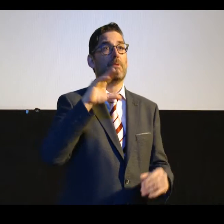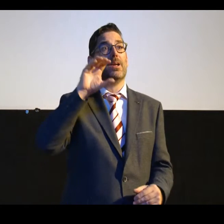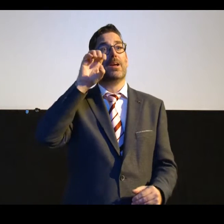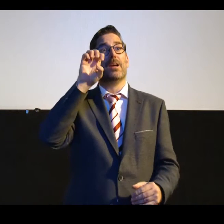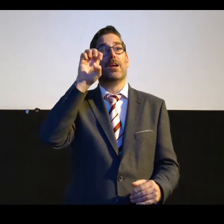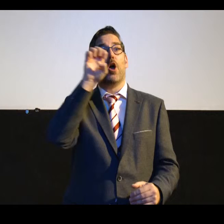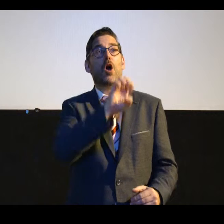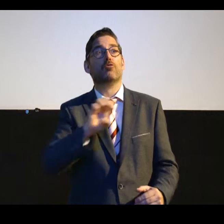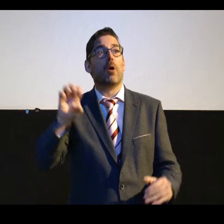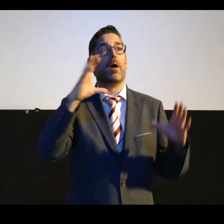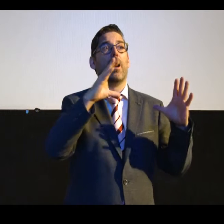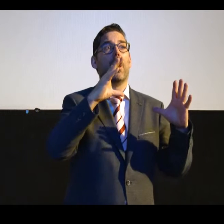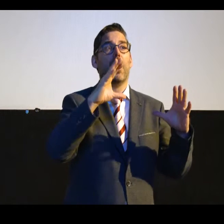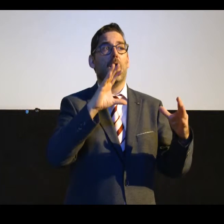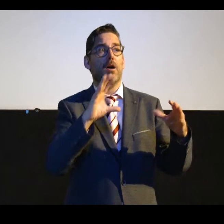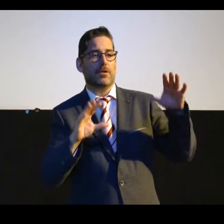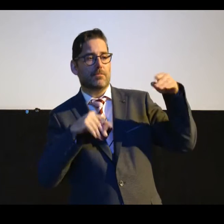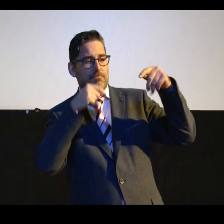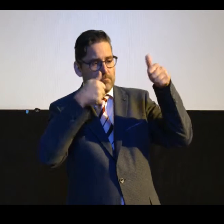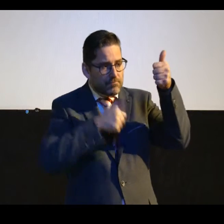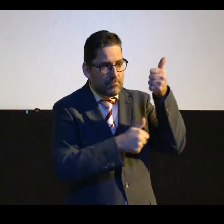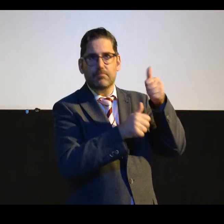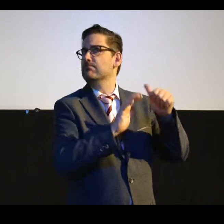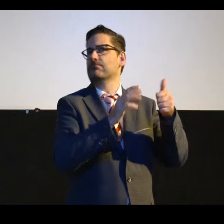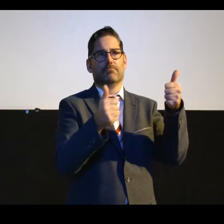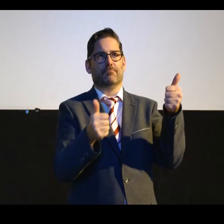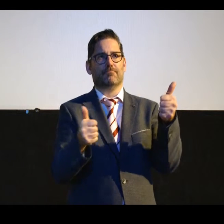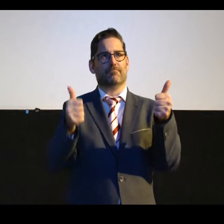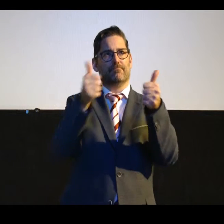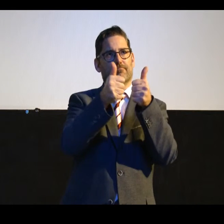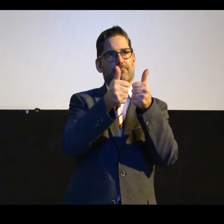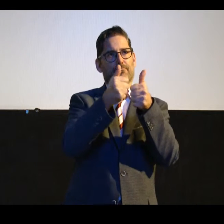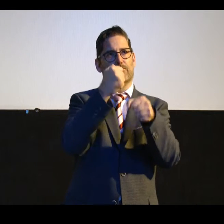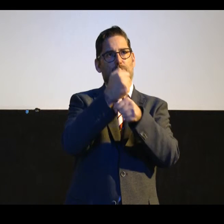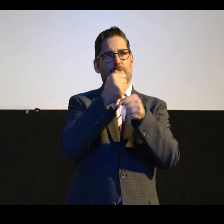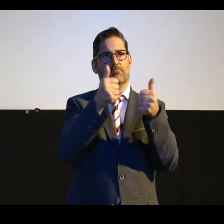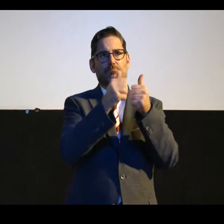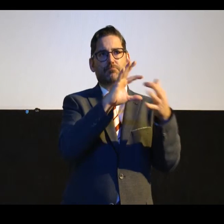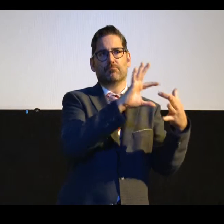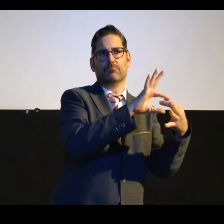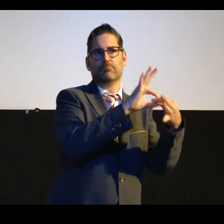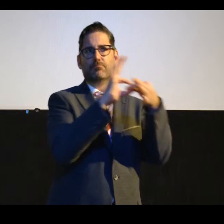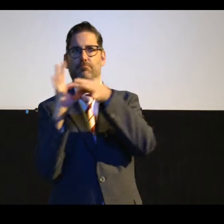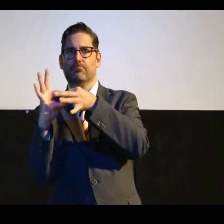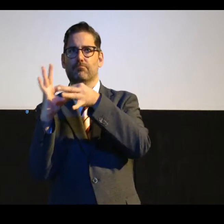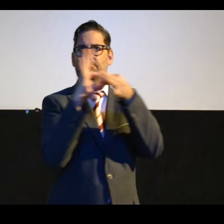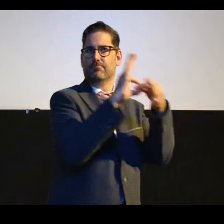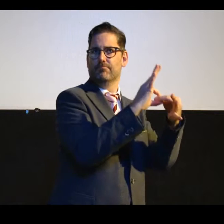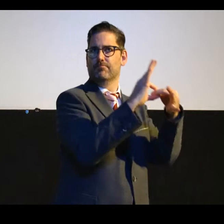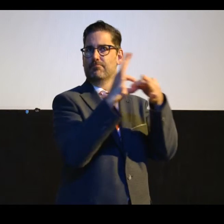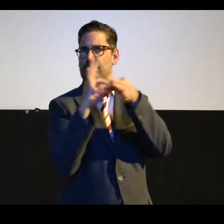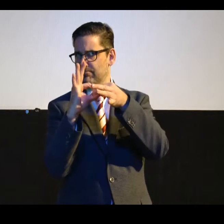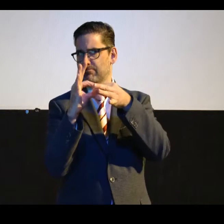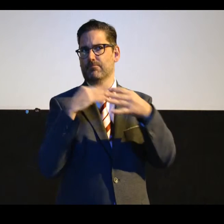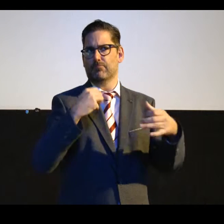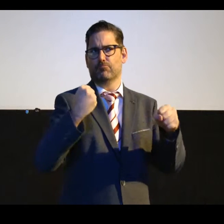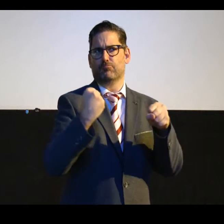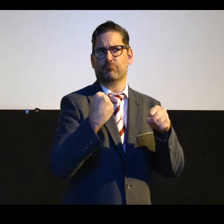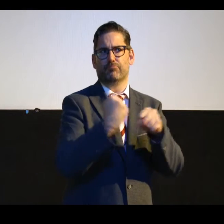Y somos una de las secretarías regionales. La de EUD es la Secretaría Europea. Y trabajamos